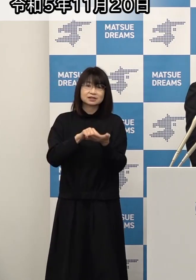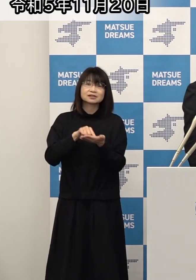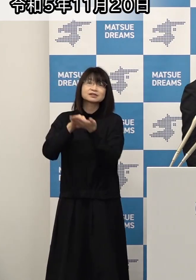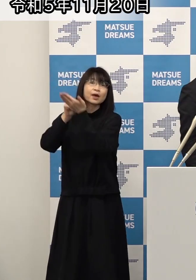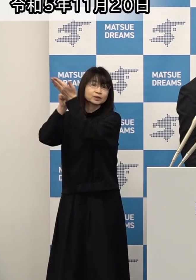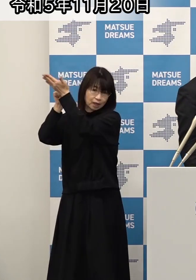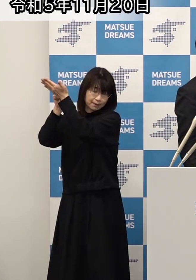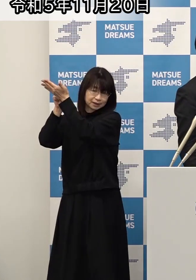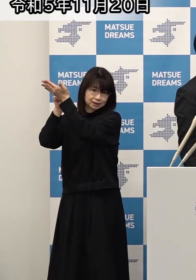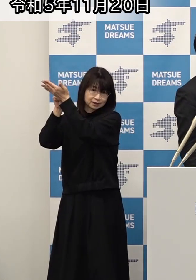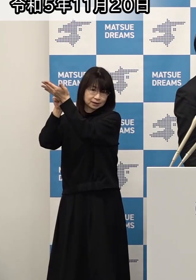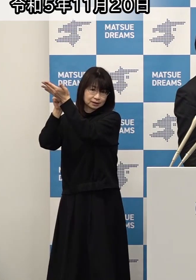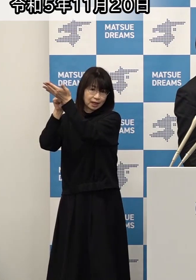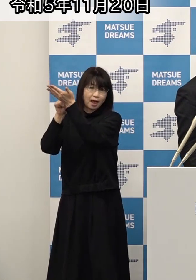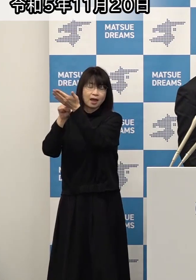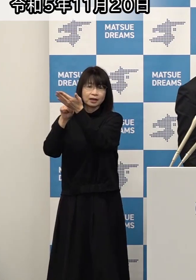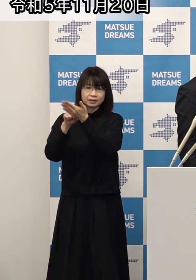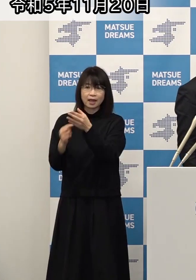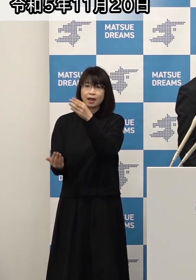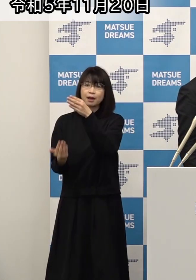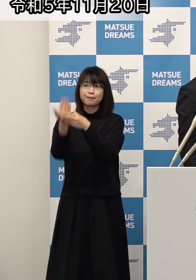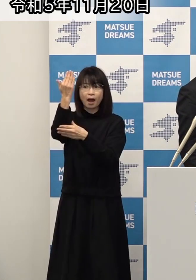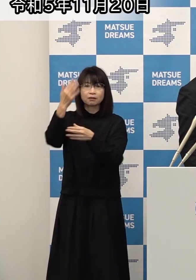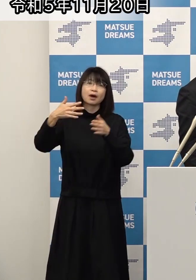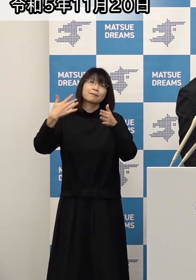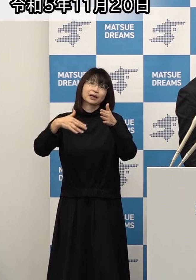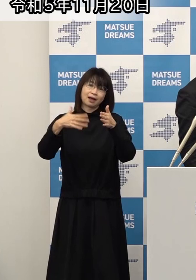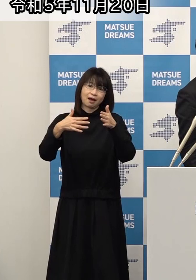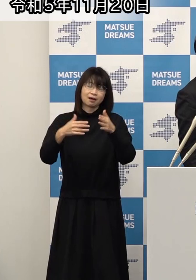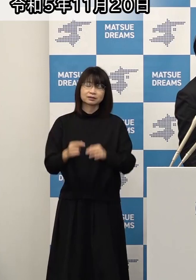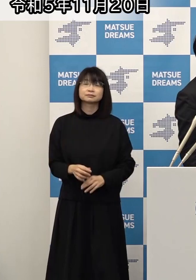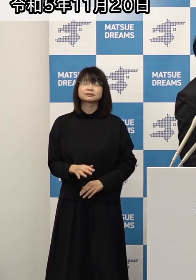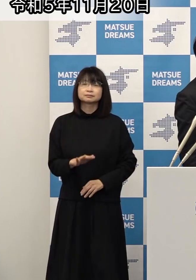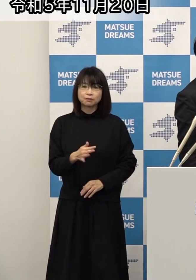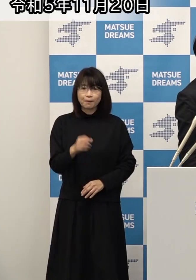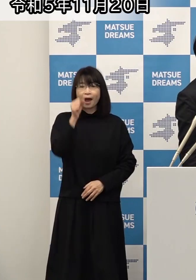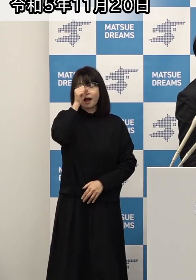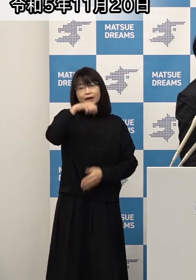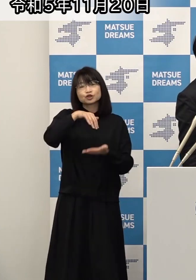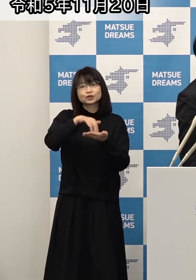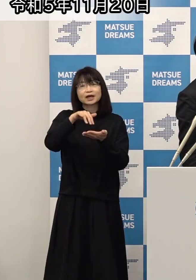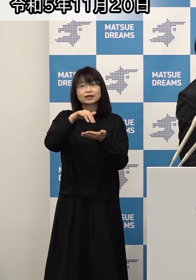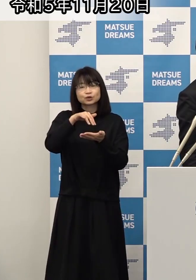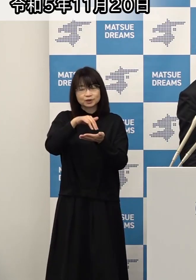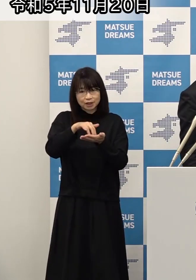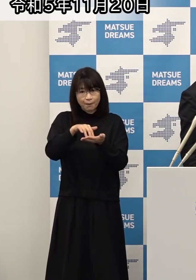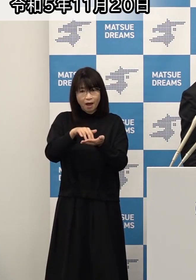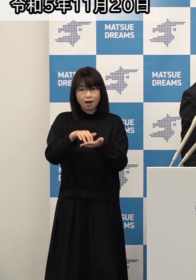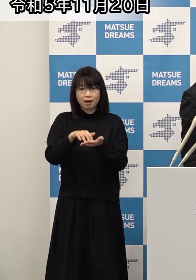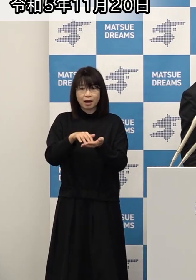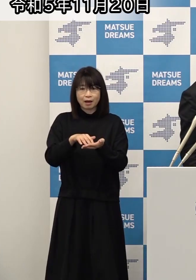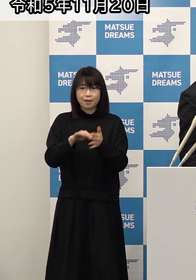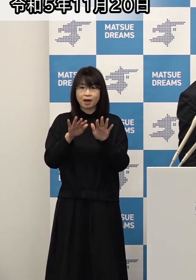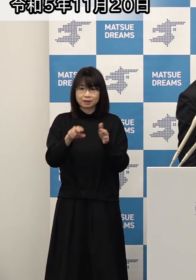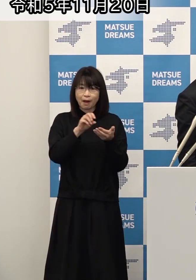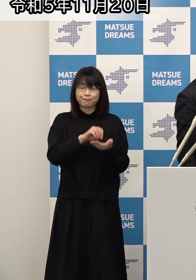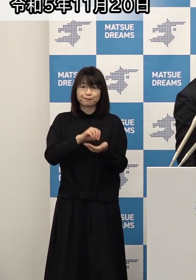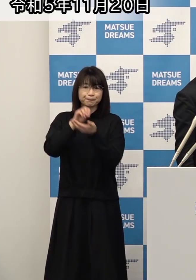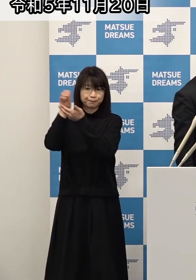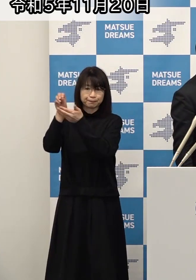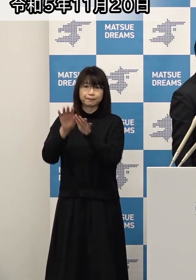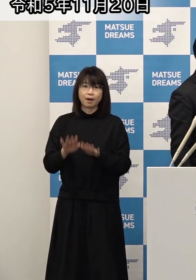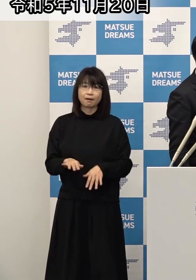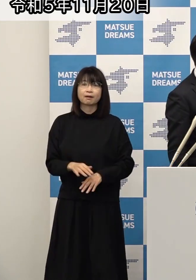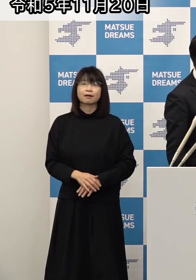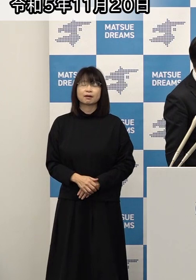まして、まだ通ったわけではございません。しかしながら、予算としては今回、提案をさせていただくというものでござい